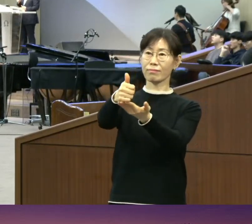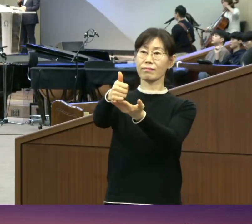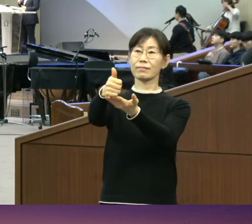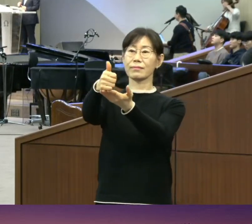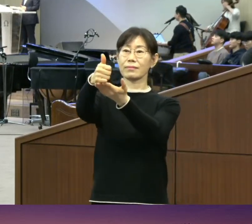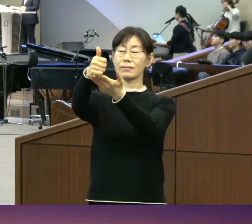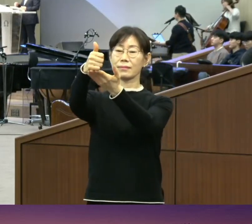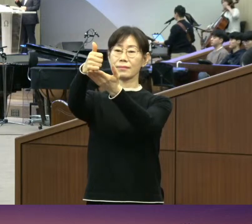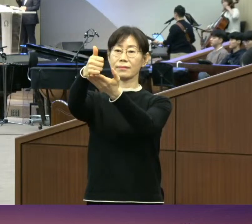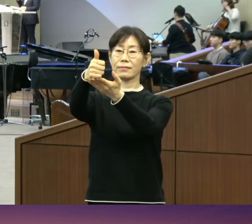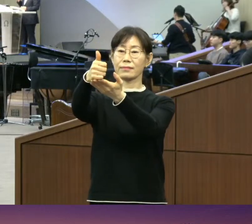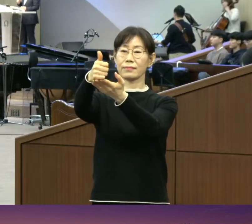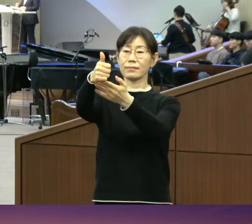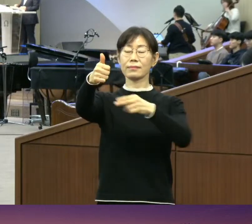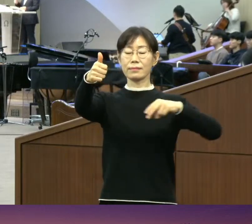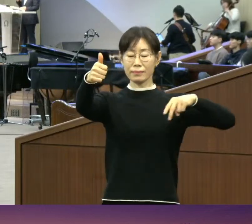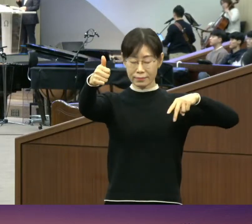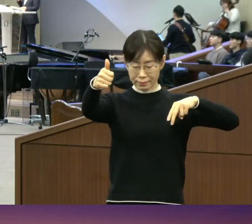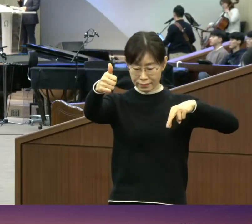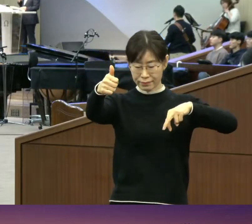주께